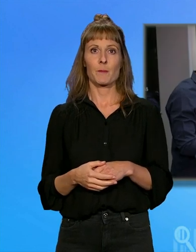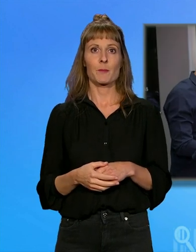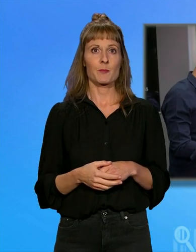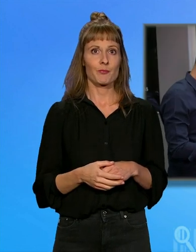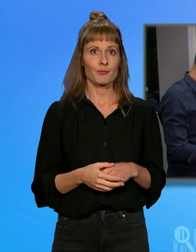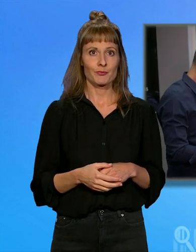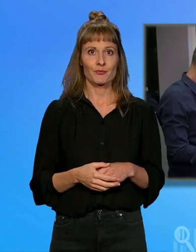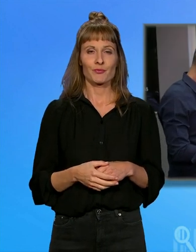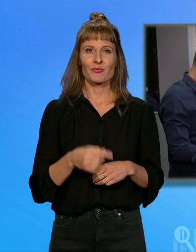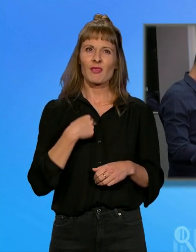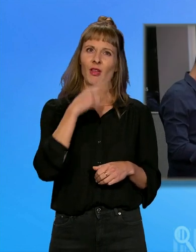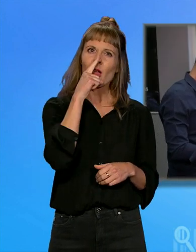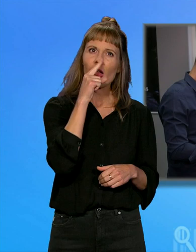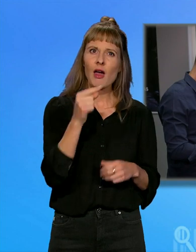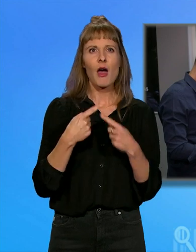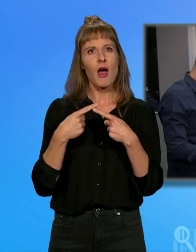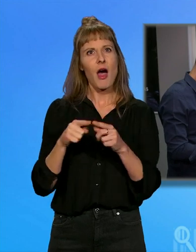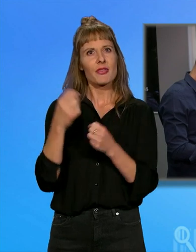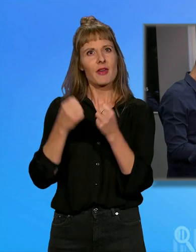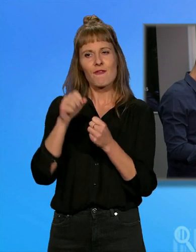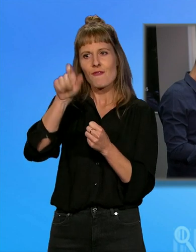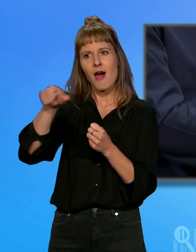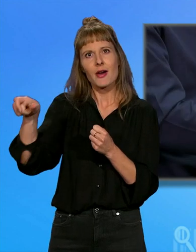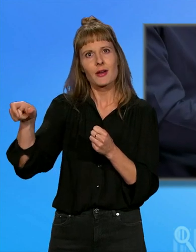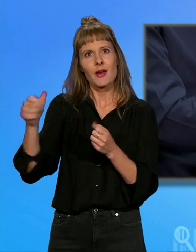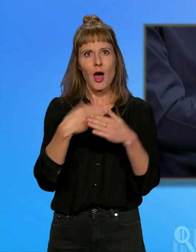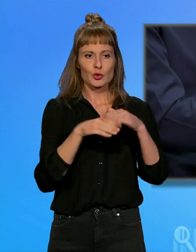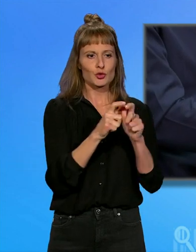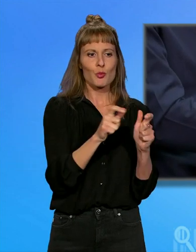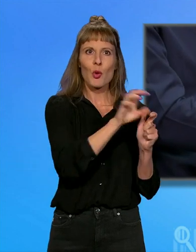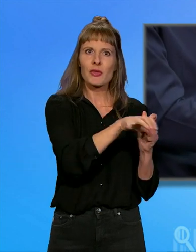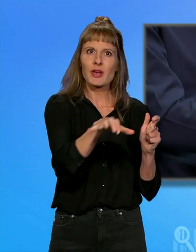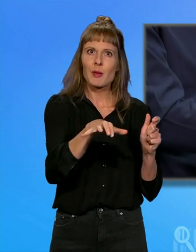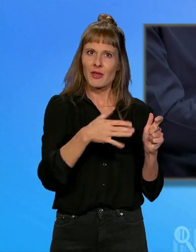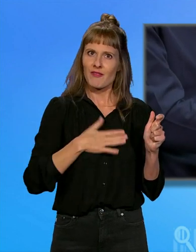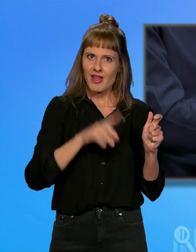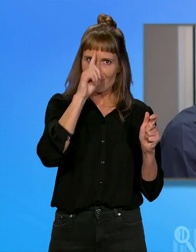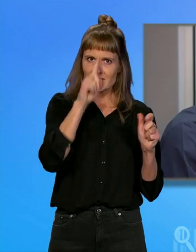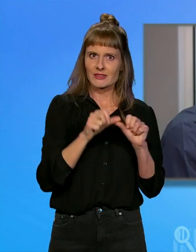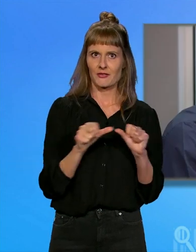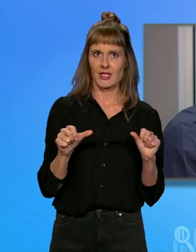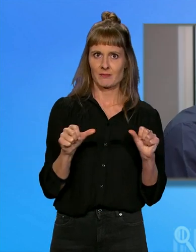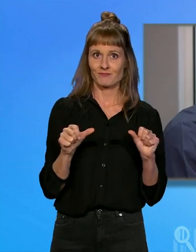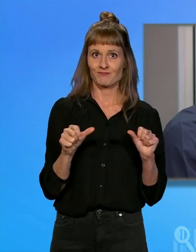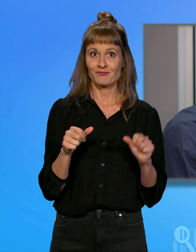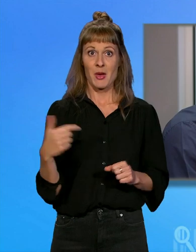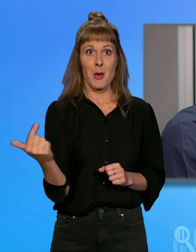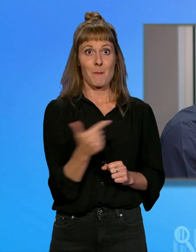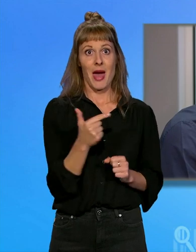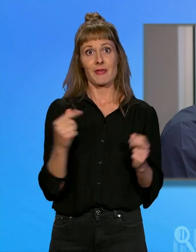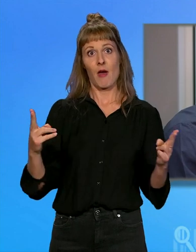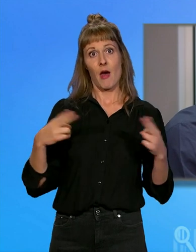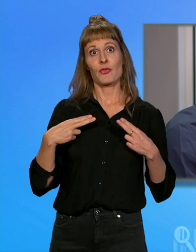Ich telefoniere mit weiteren Fahrern und Subunternehmen. Alle bestätigen unabhängig voneinander, DPD plane